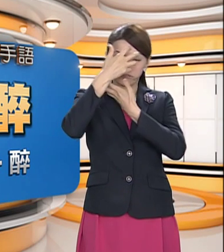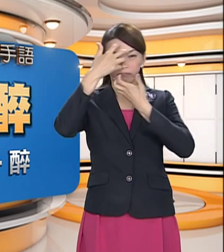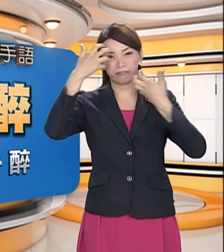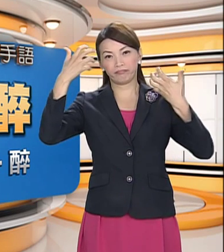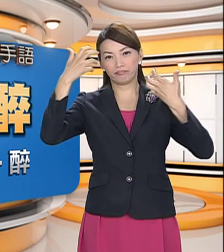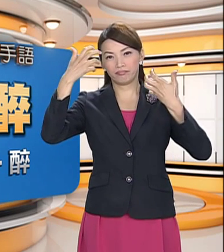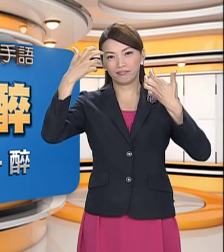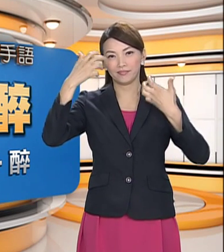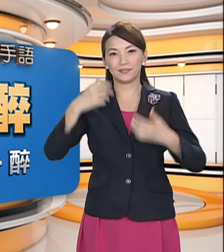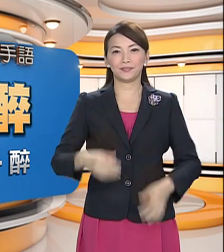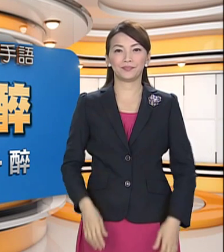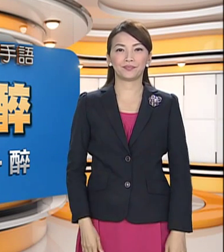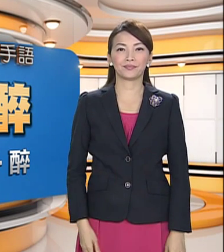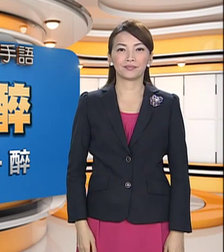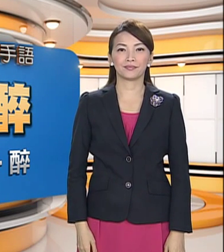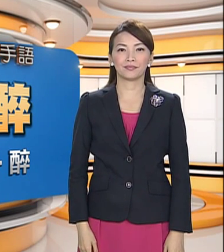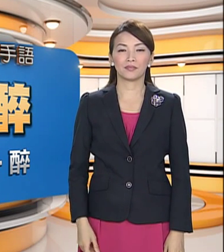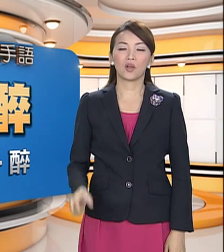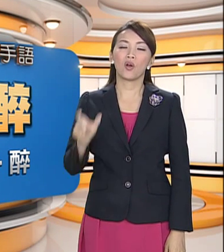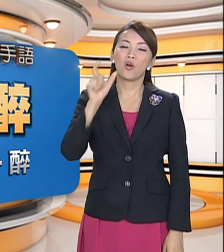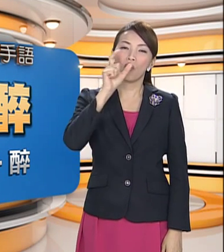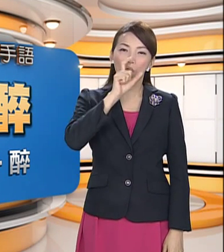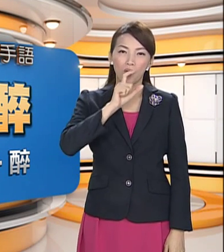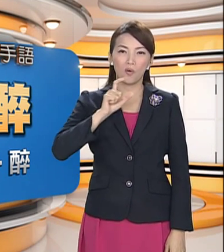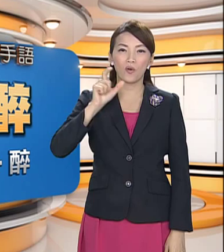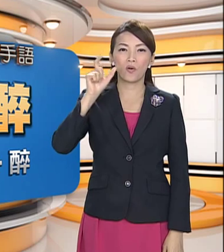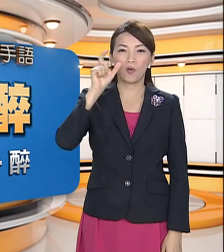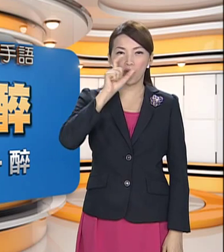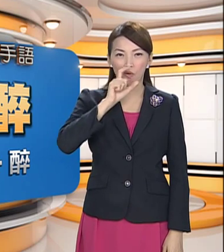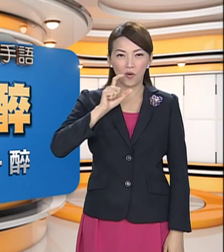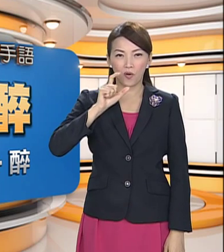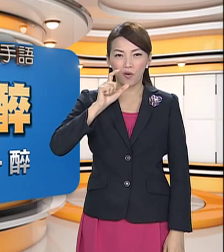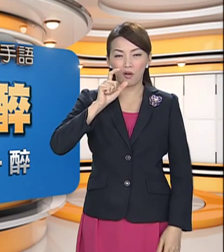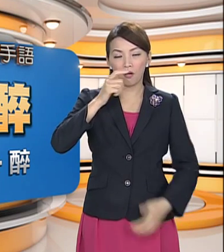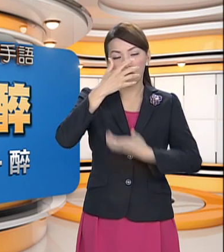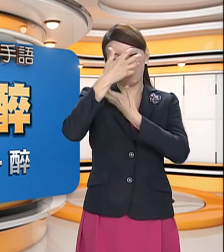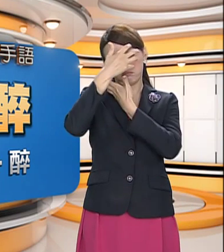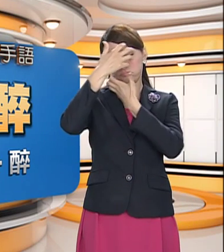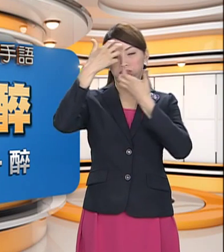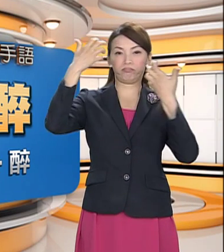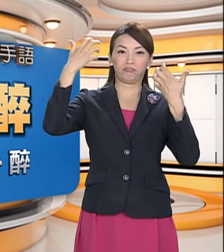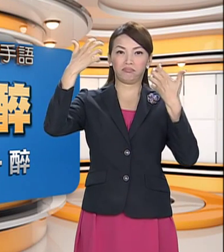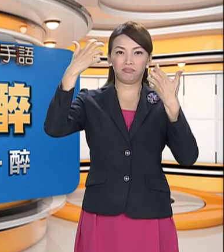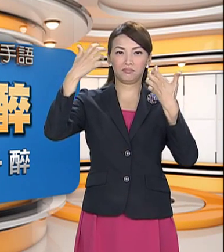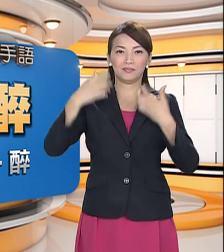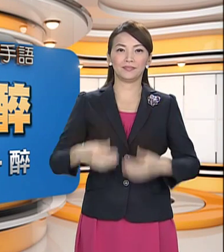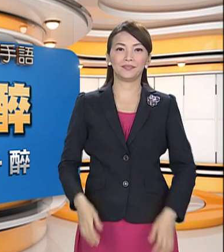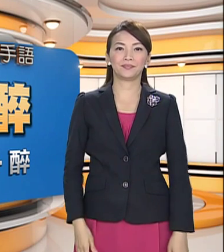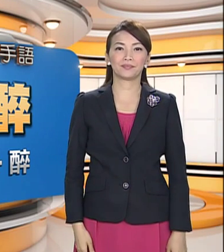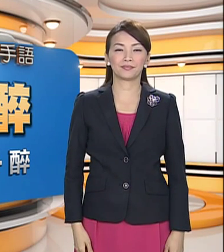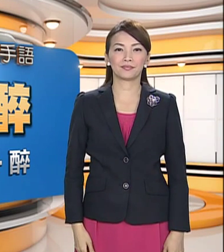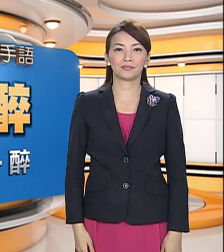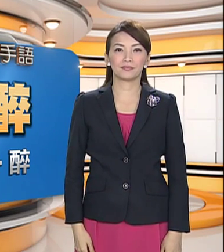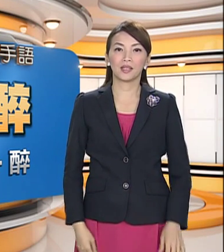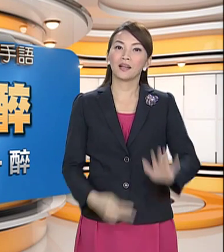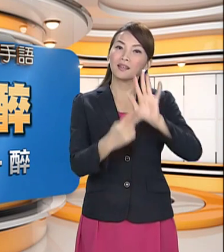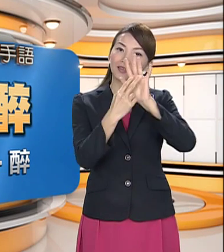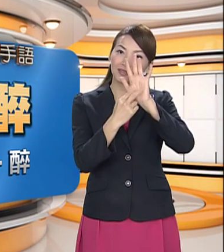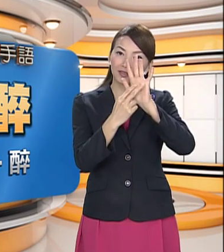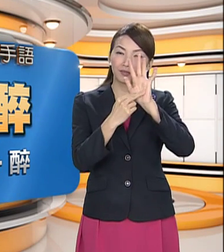上醉了，喝酒醉。而喝酒的比